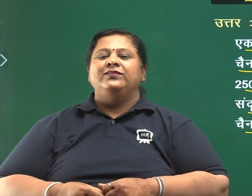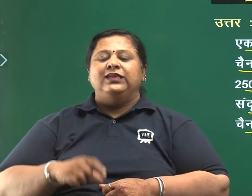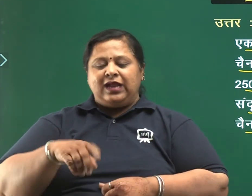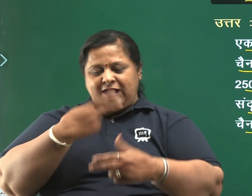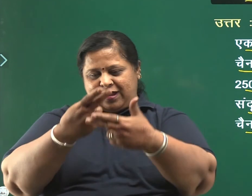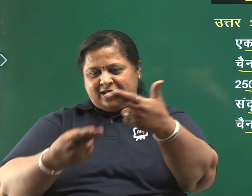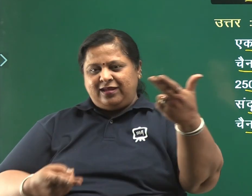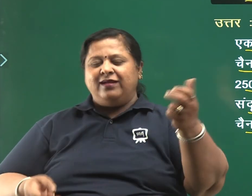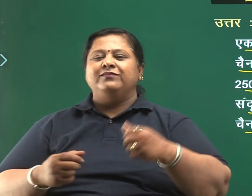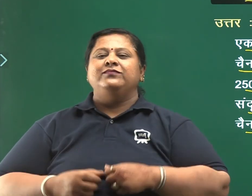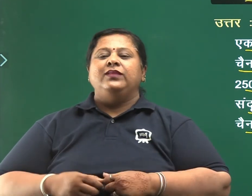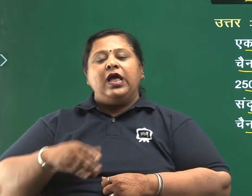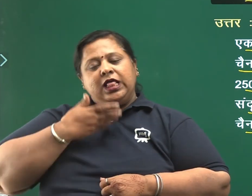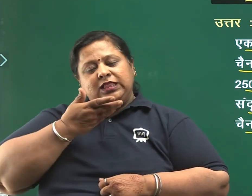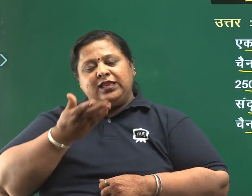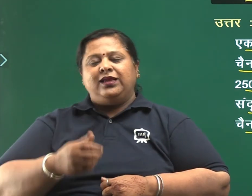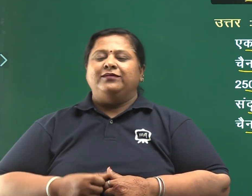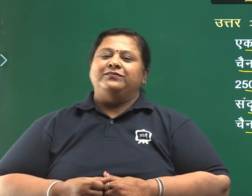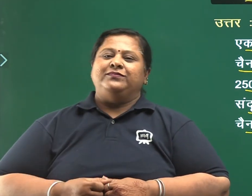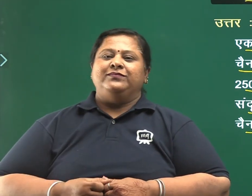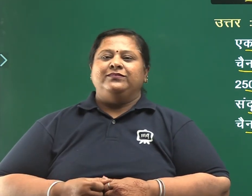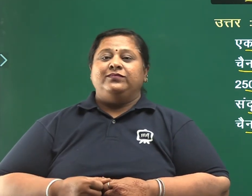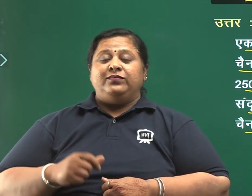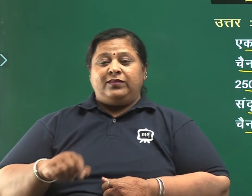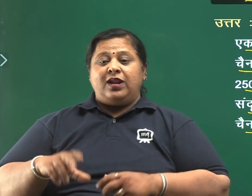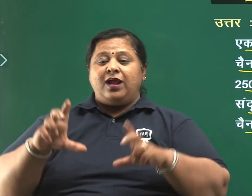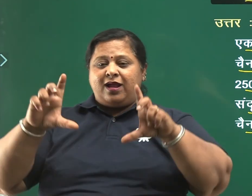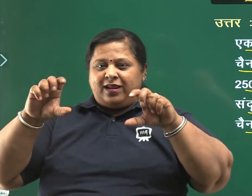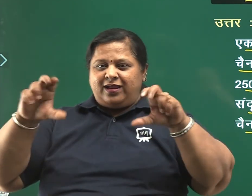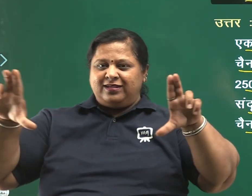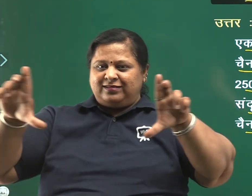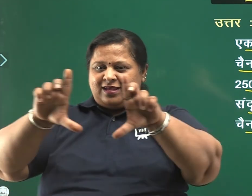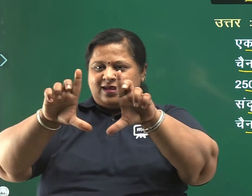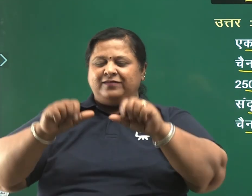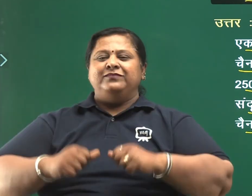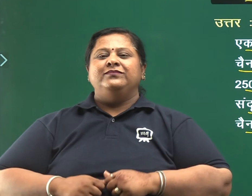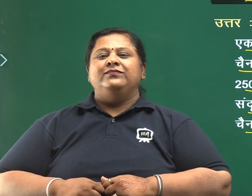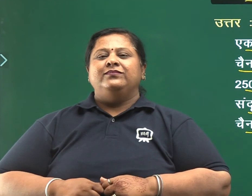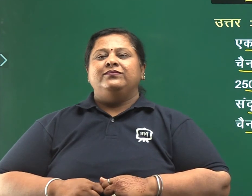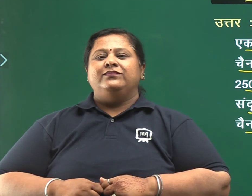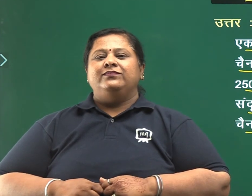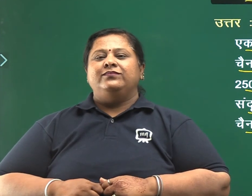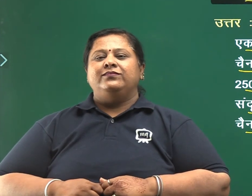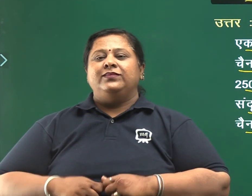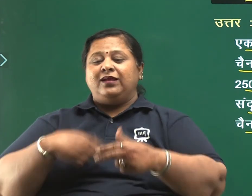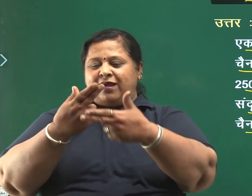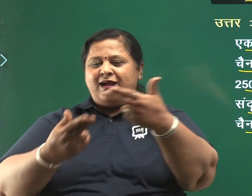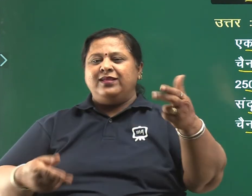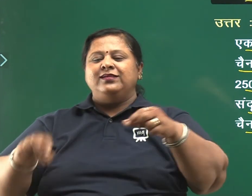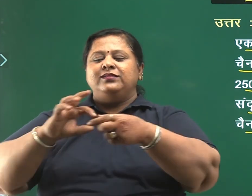कहानी का अध्ययन किया। कहानी का सार, कहानी से